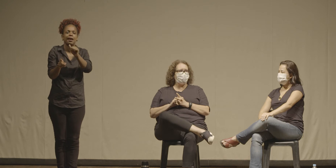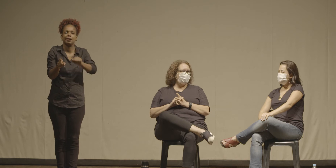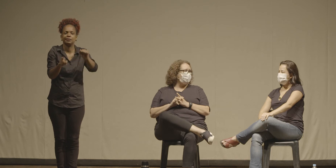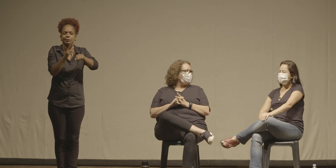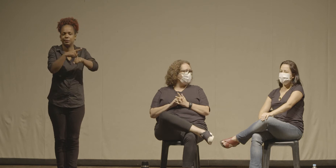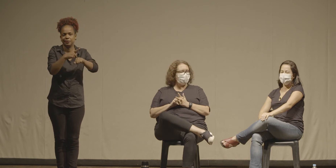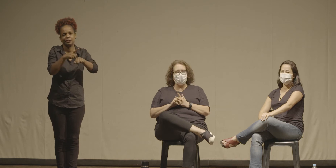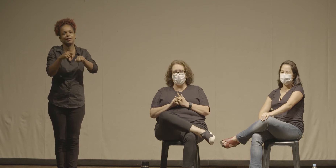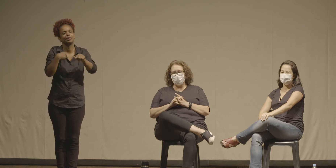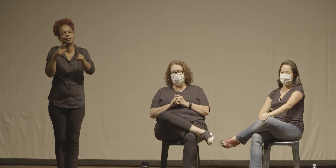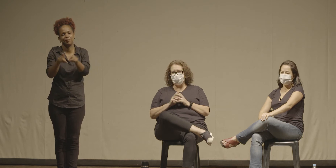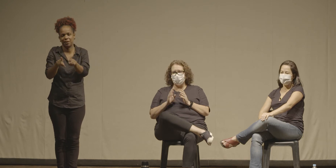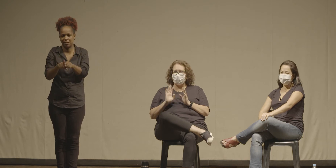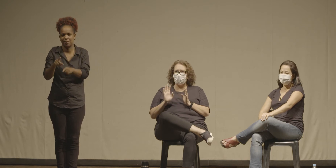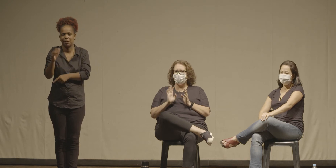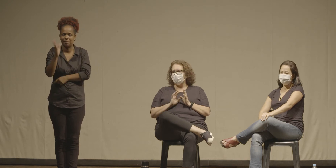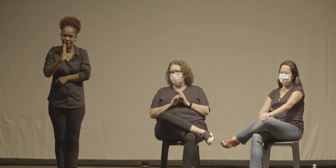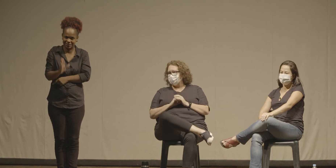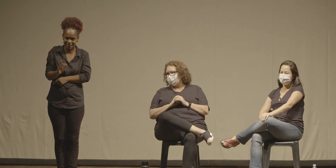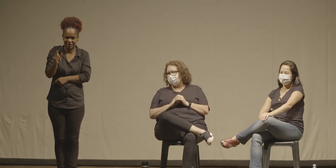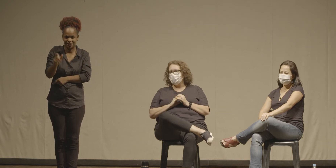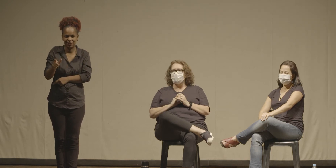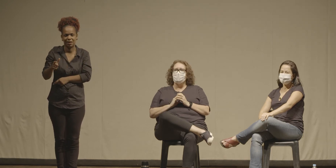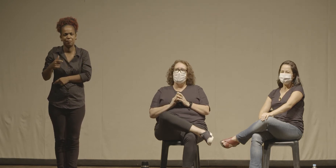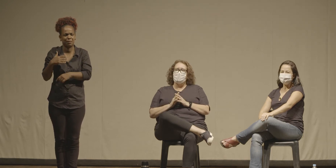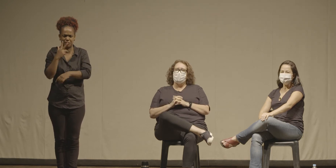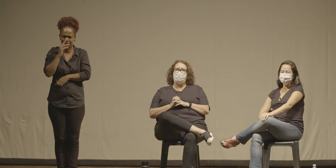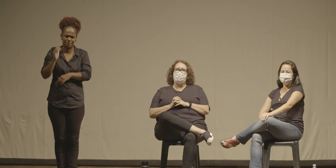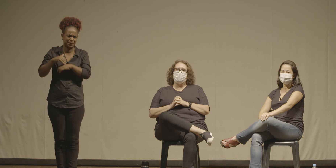/ brasileiro, que acho que era mais brasileiro até do que argentino.